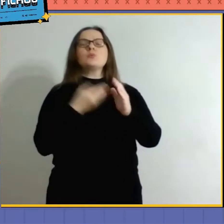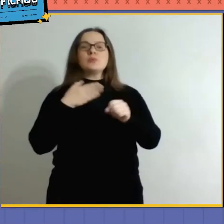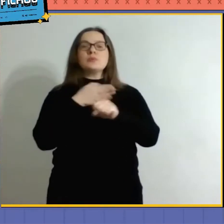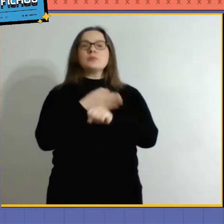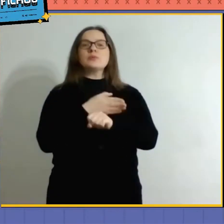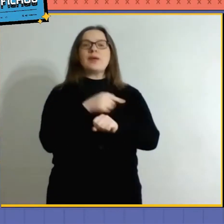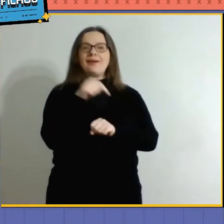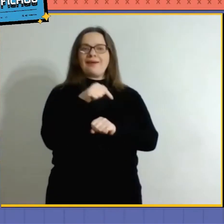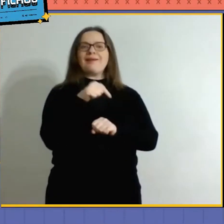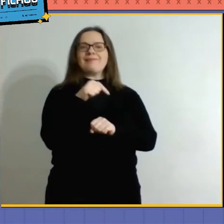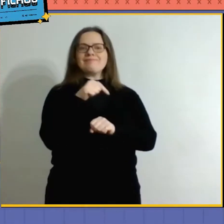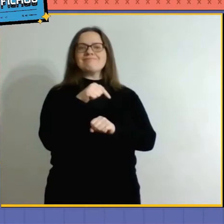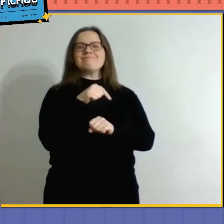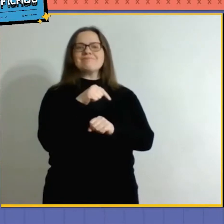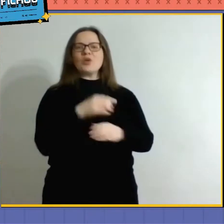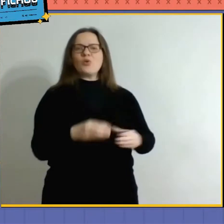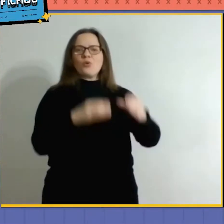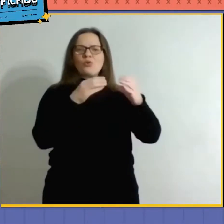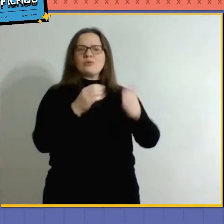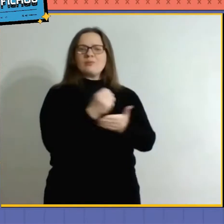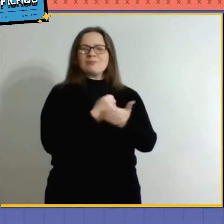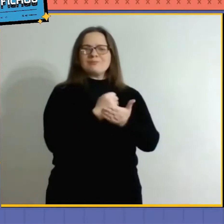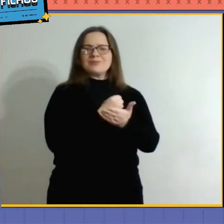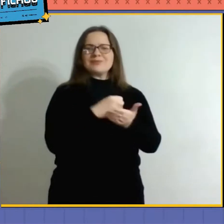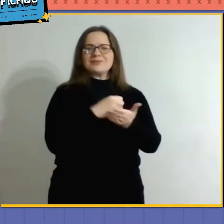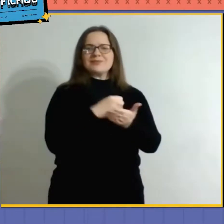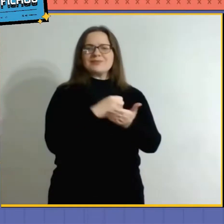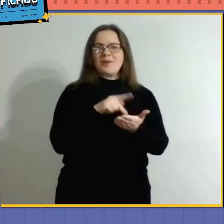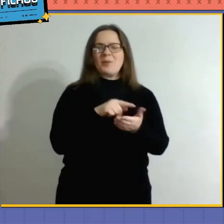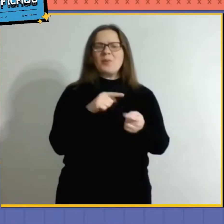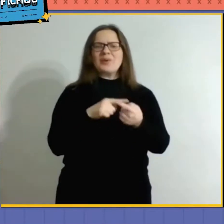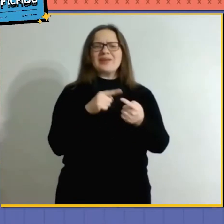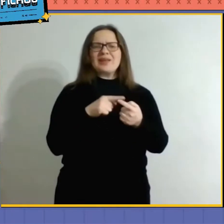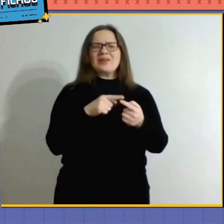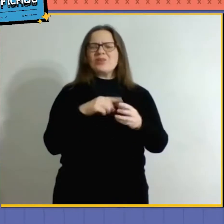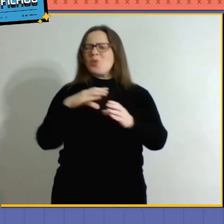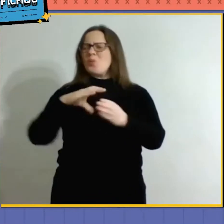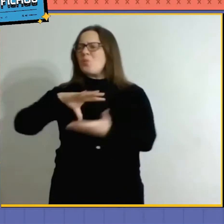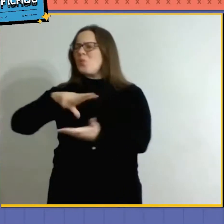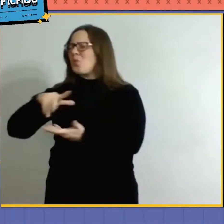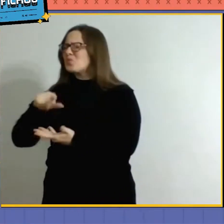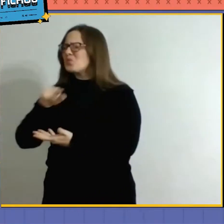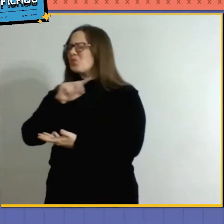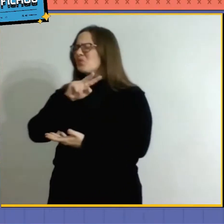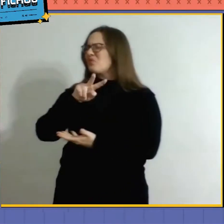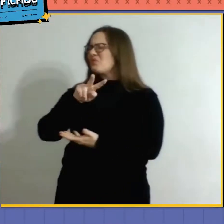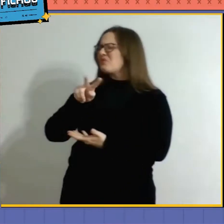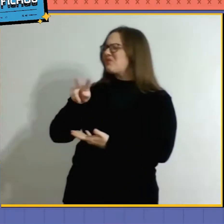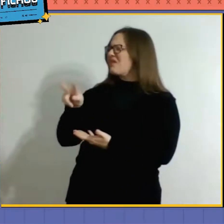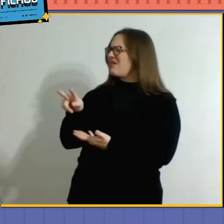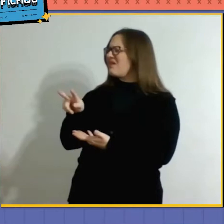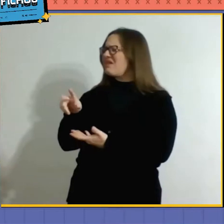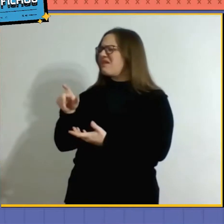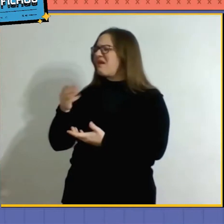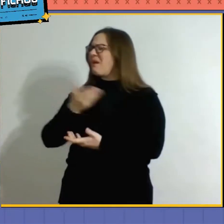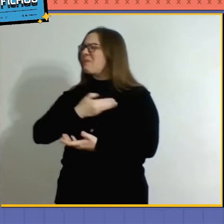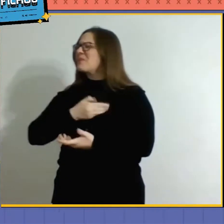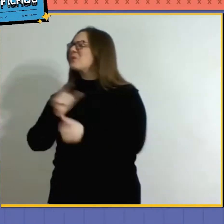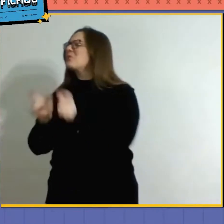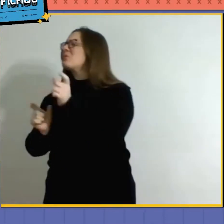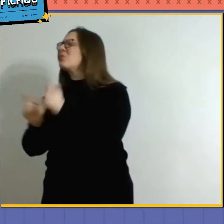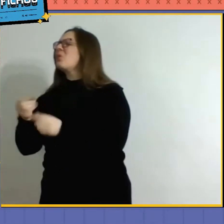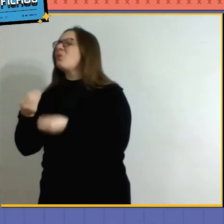Verdade isso quer dizer o seguinte no mundo aí fora se você for lá os seus amigos seus amiguinhos aí fora como é que eles estão